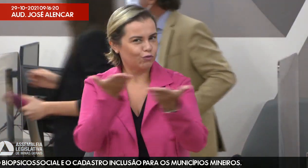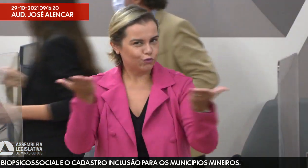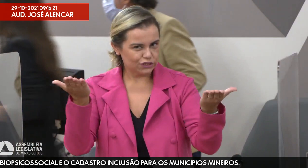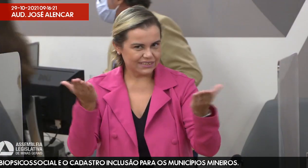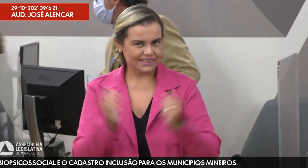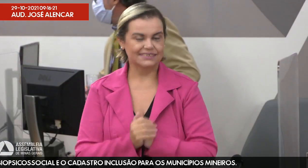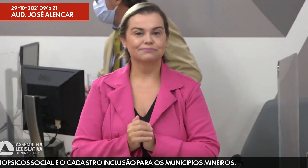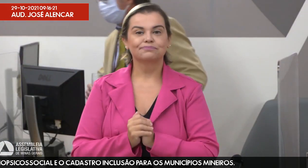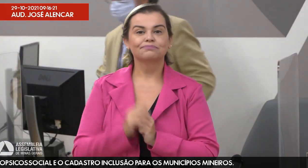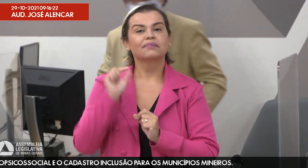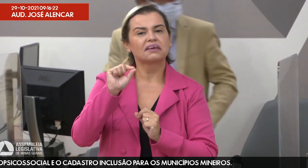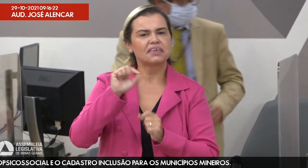com vocês.